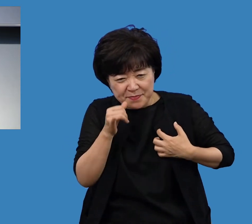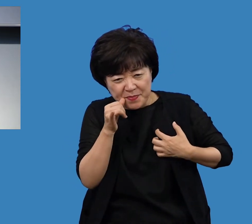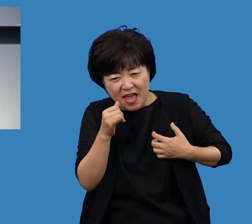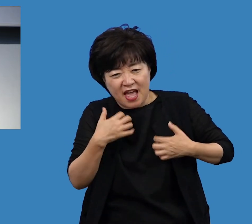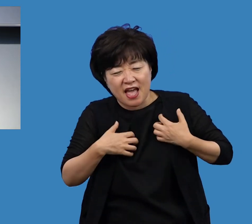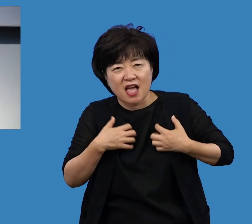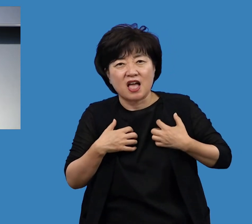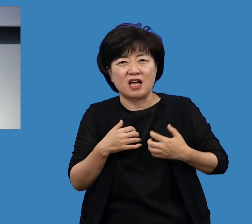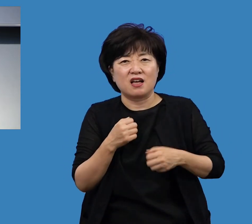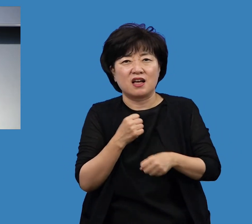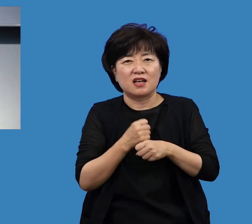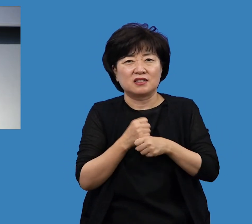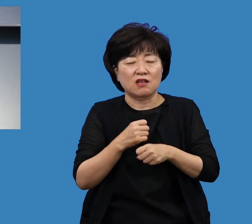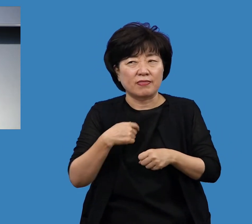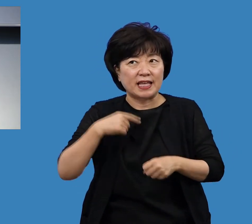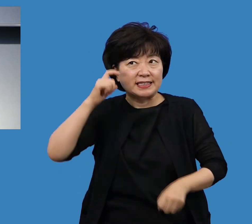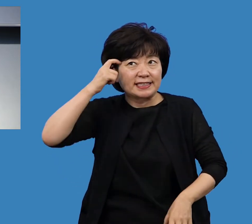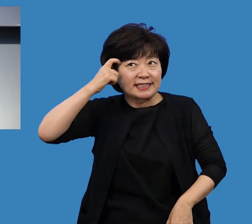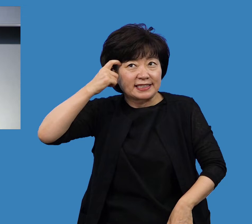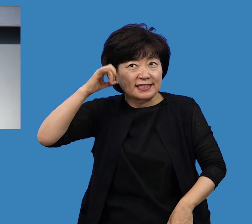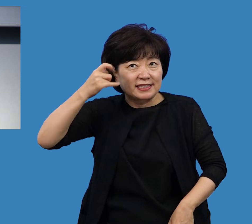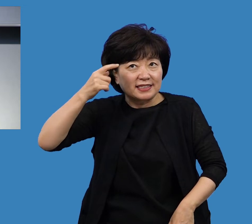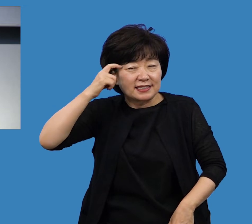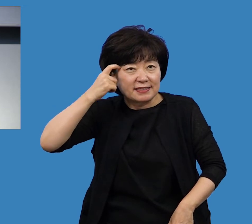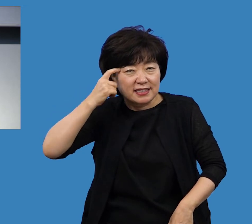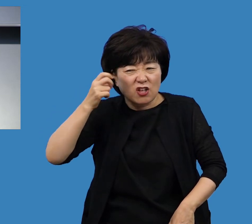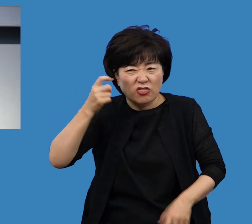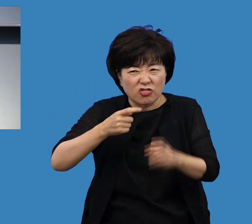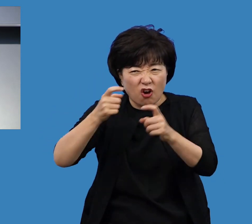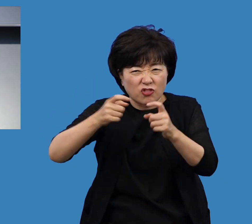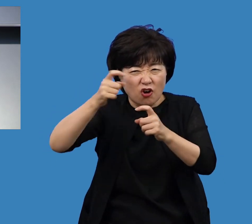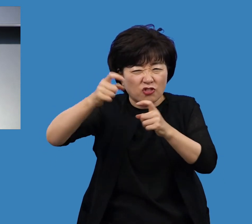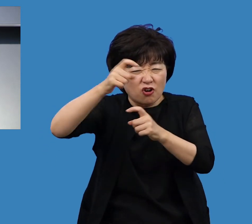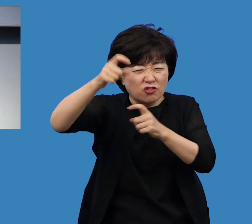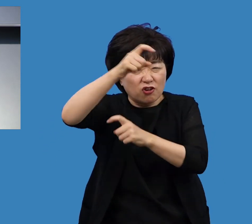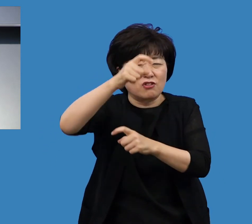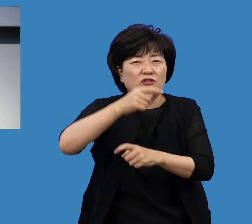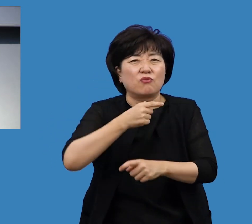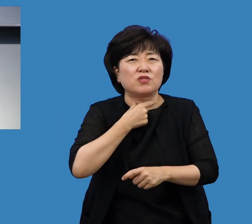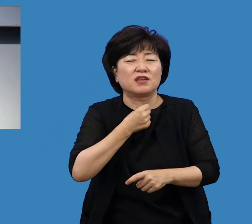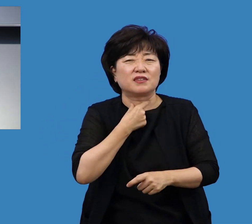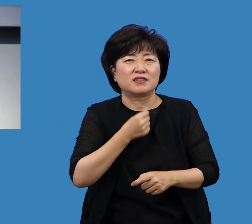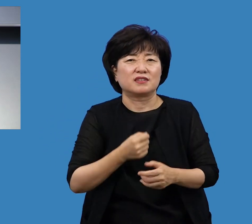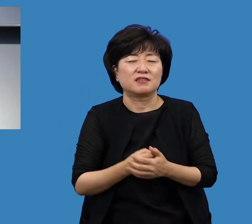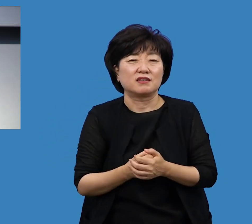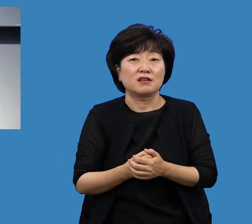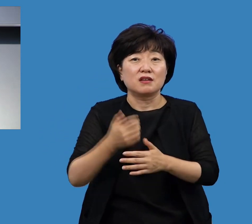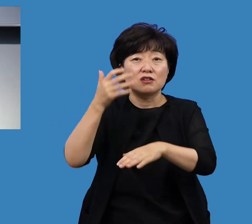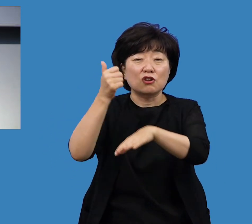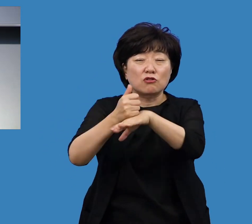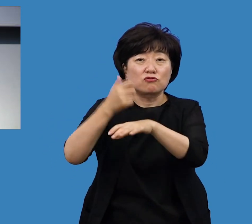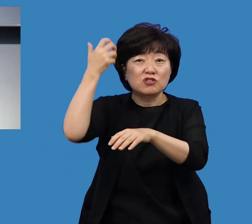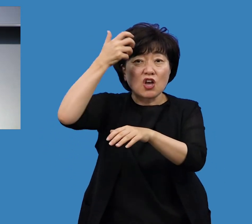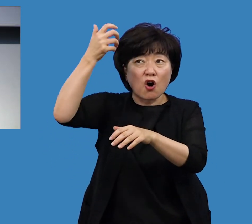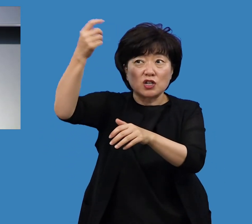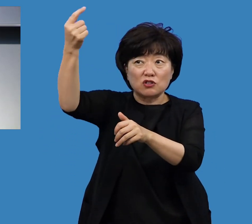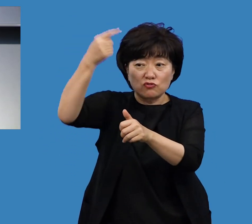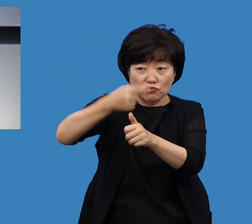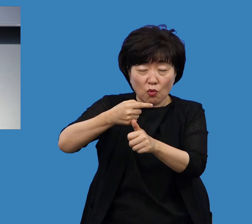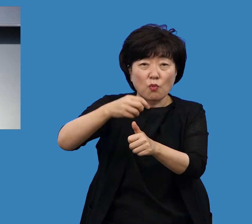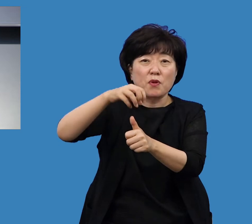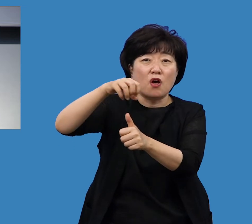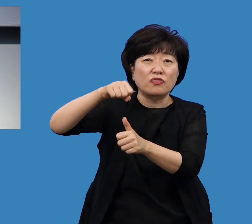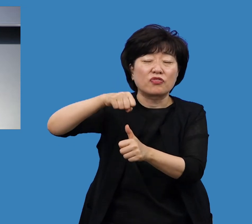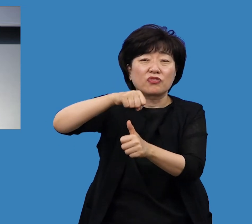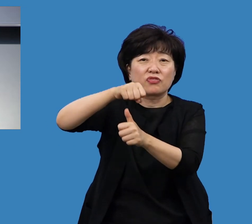그래서 우리의 의지를 움직여서 그 일을 계속 찾고 추구하고 행동하게 하는 거예요. 그래서 결국 이 영이 들어오면 어떻게 되냐면